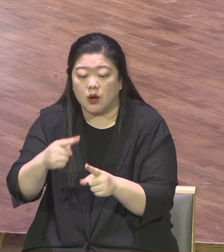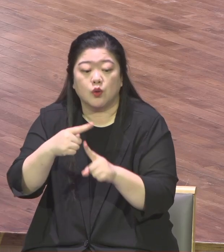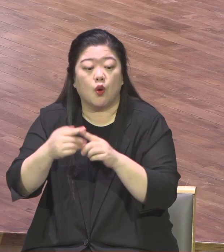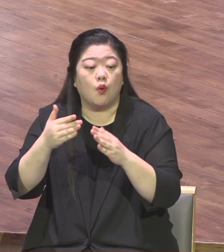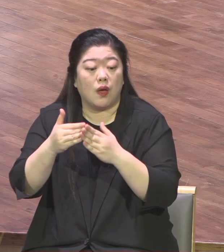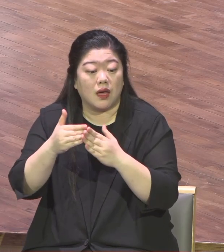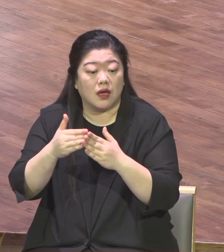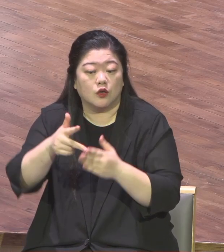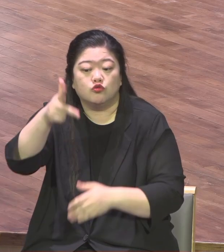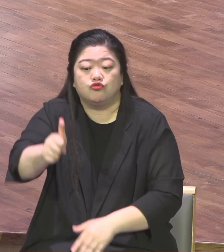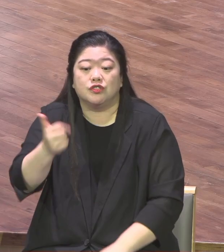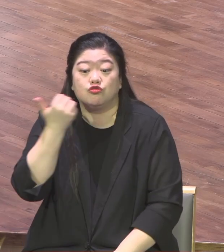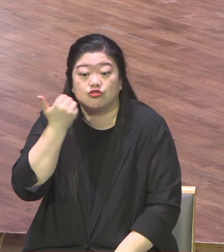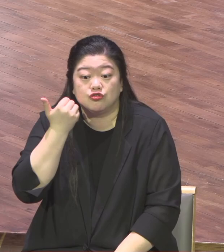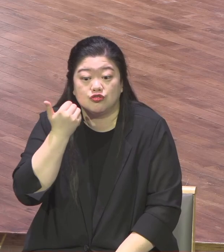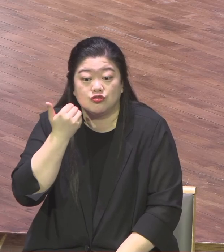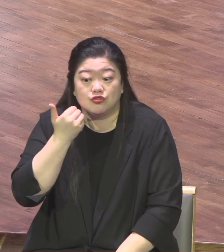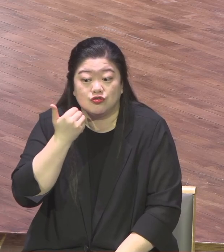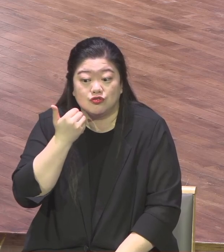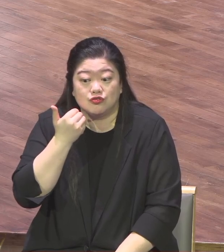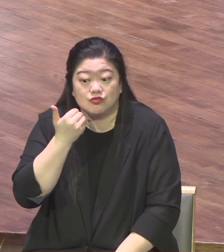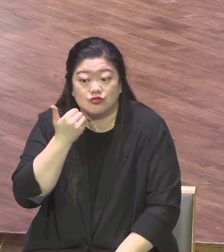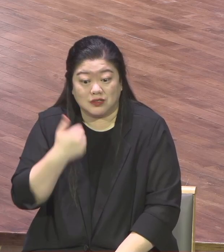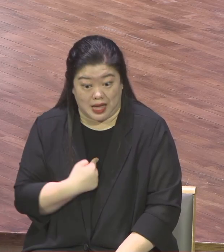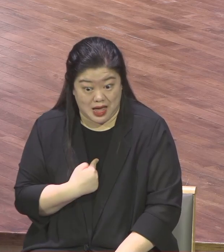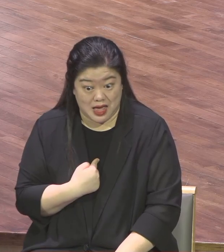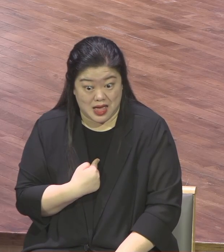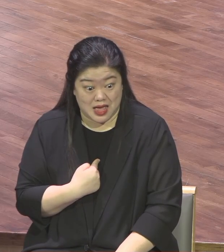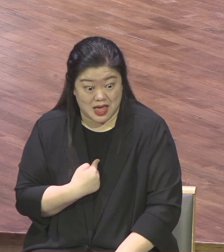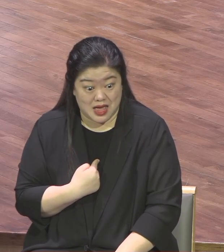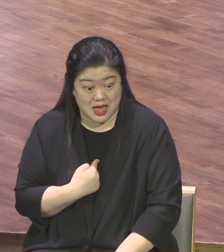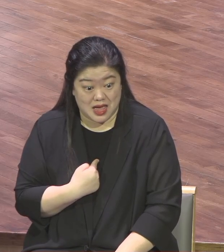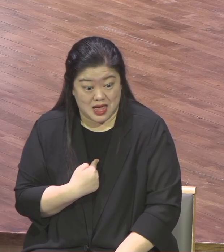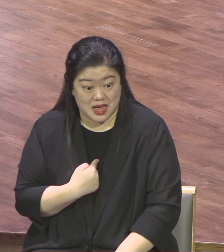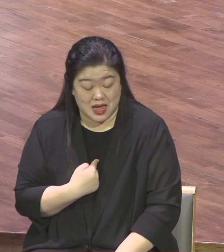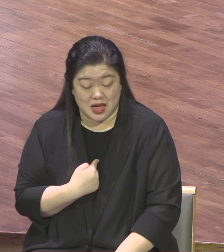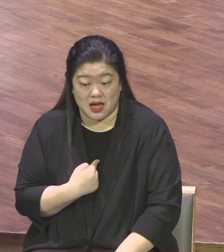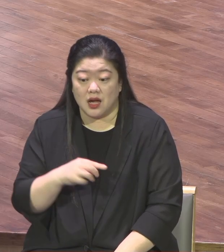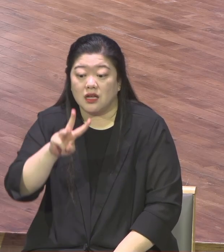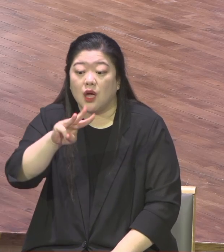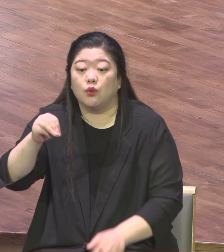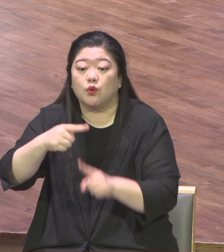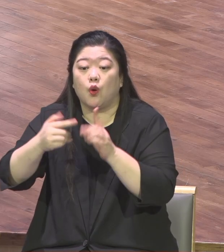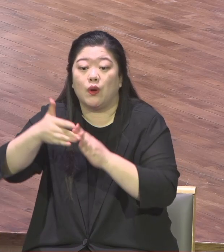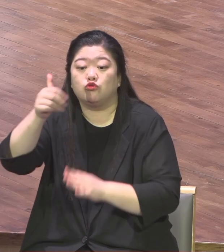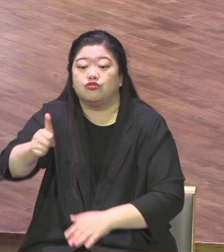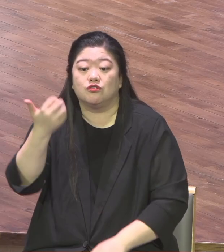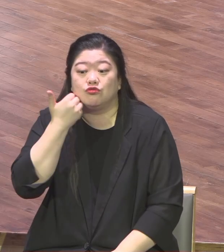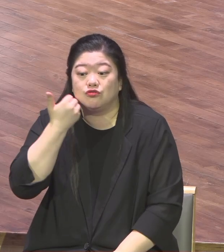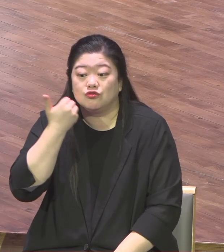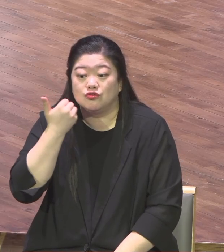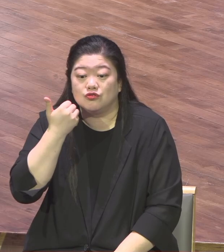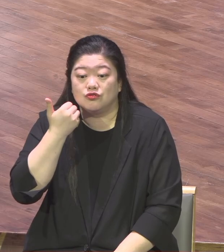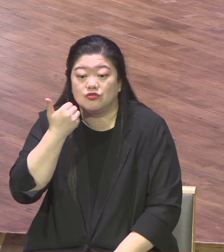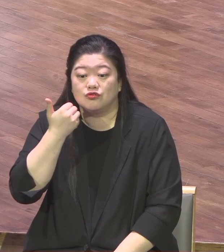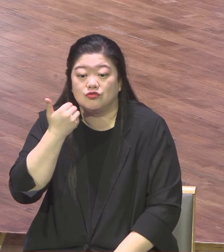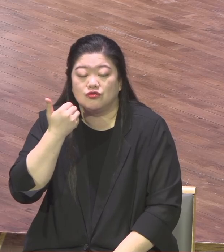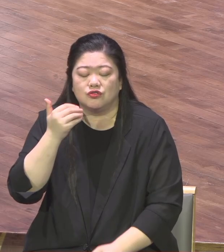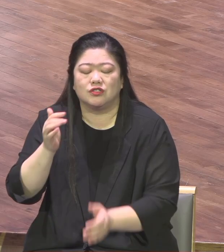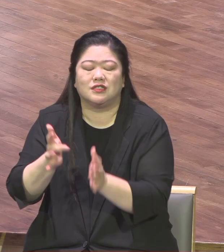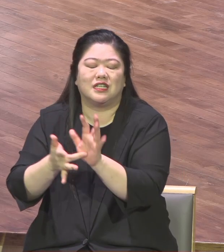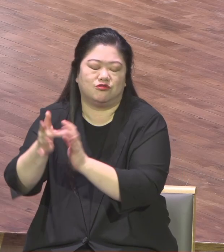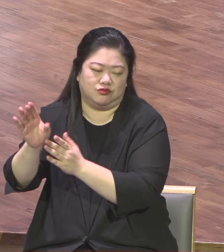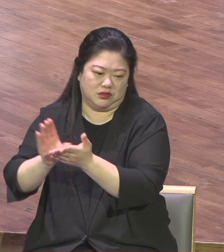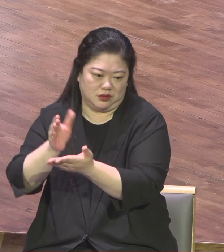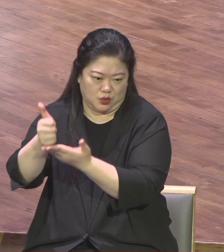그리스도시라고. 원래 창세기 3장 이전에는 모든 만물 예수 그리스도 안에 통일되어 있었어요.